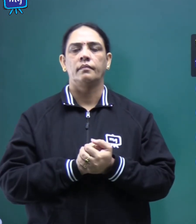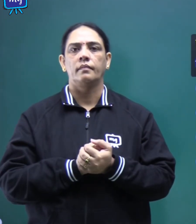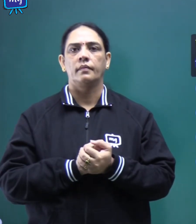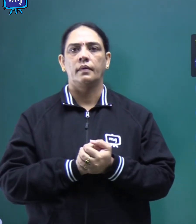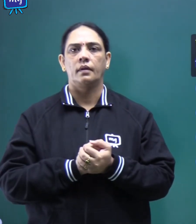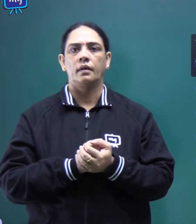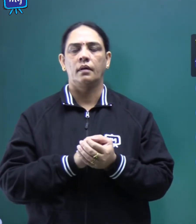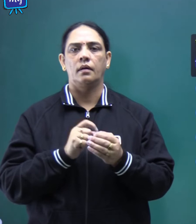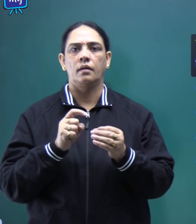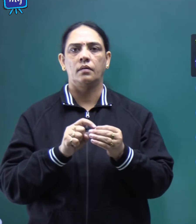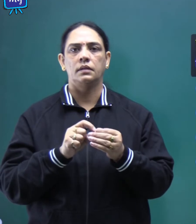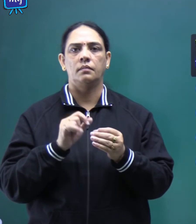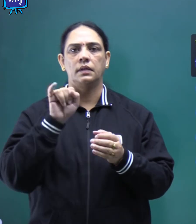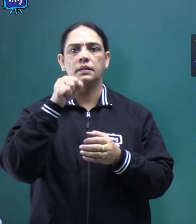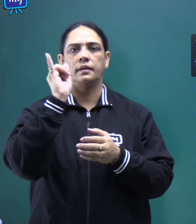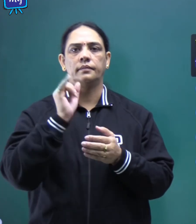प्रश्न नंबर 6,